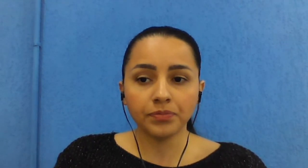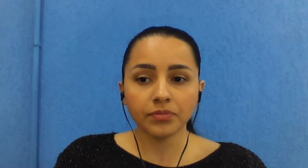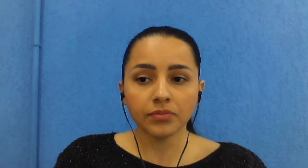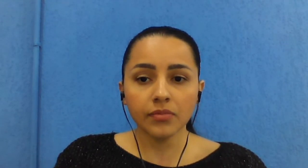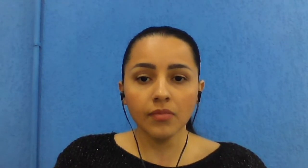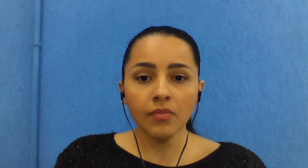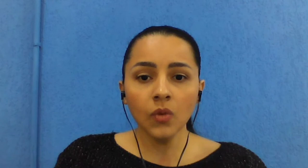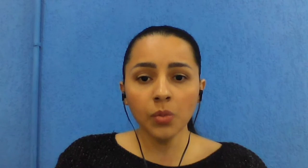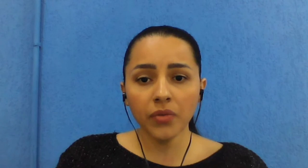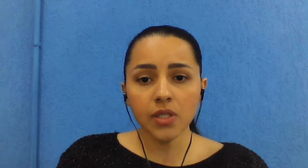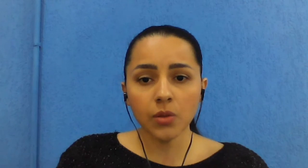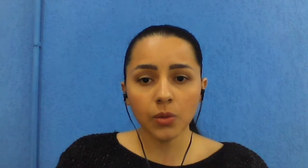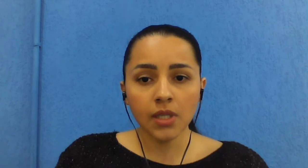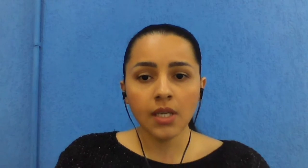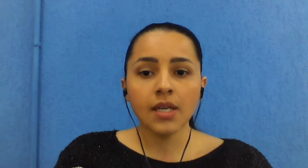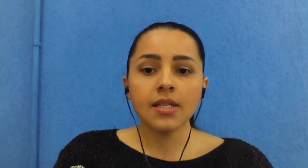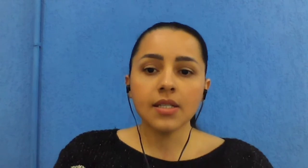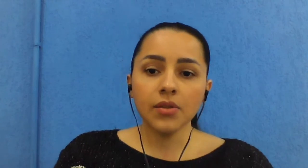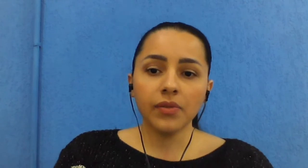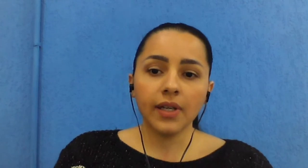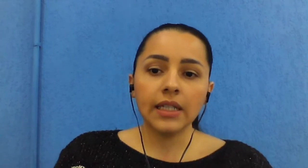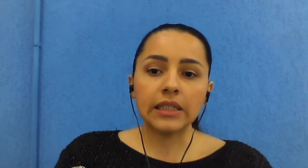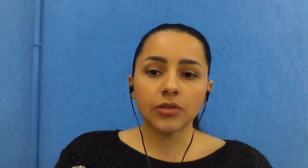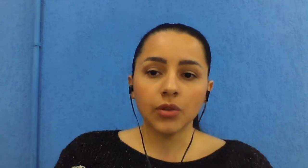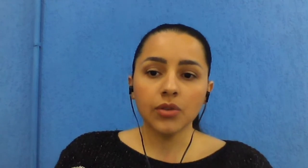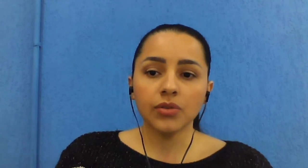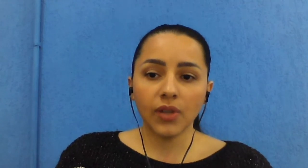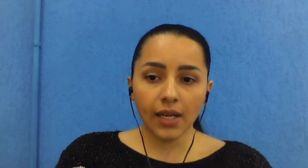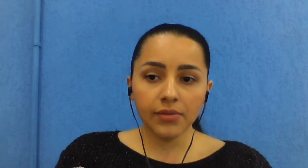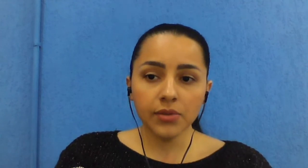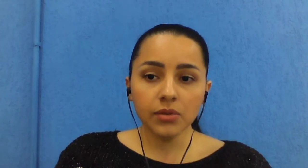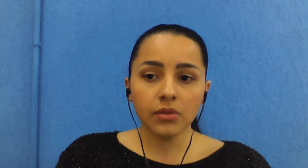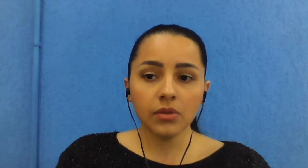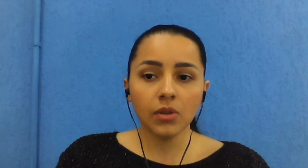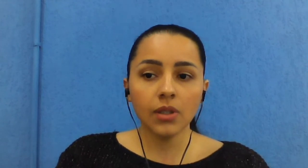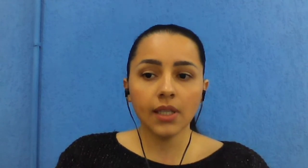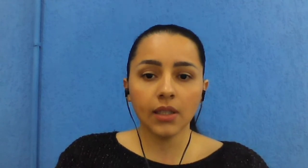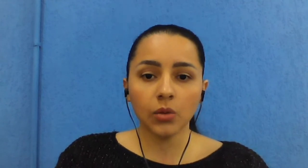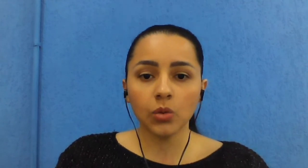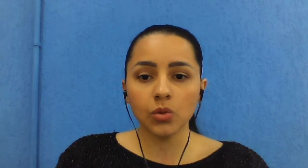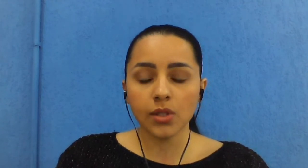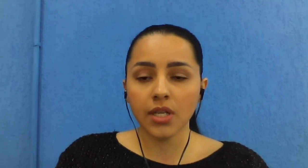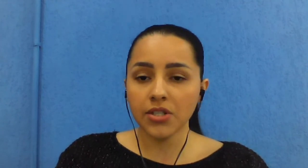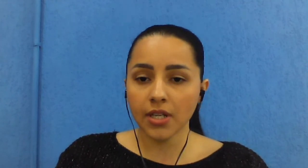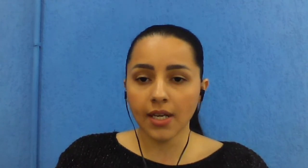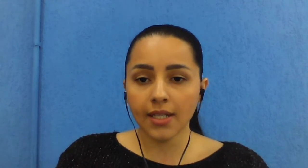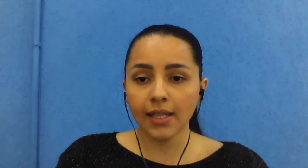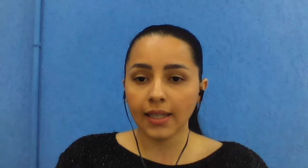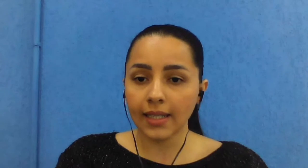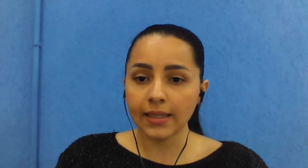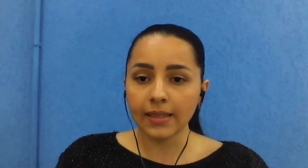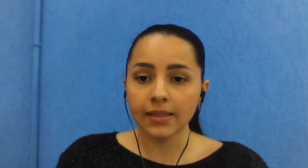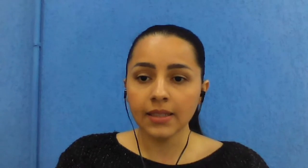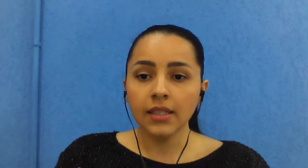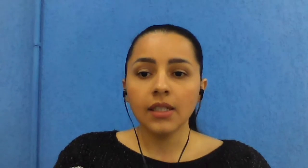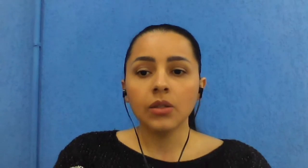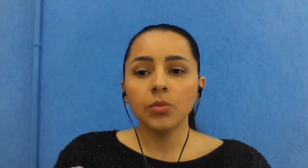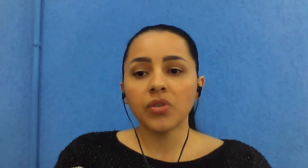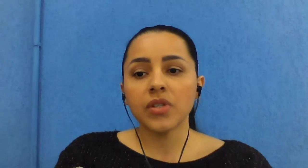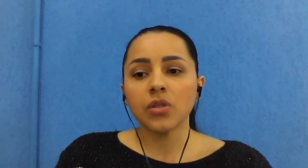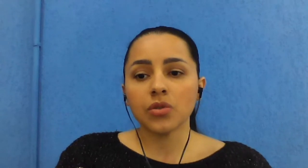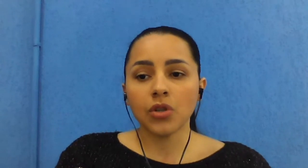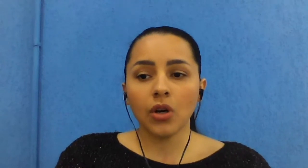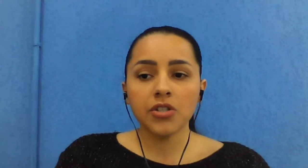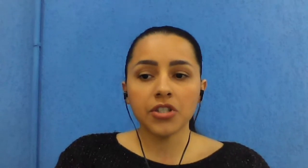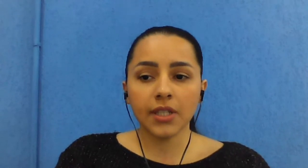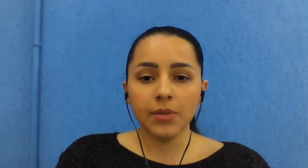Produção, do professor Silvan Antônio Flávio, coordenador do curso de Engenharia Elétrica,